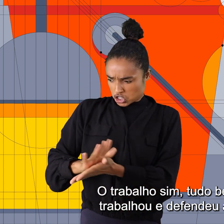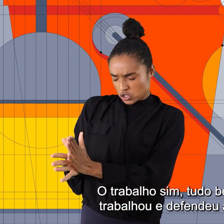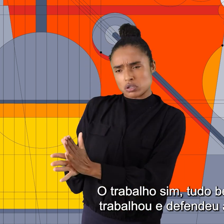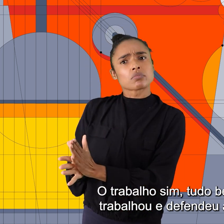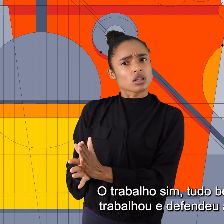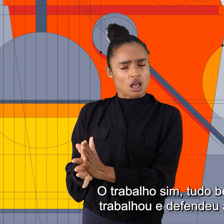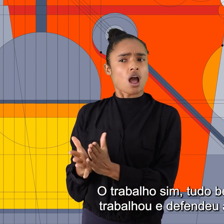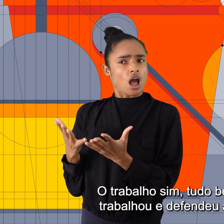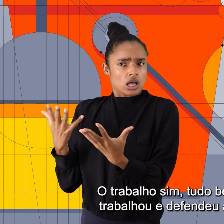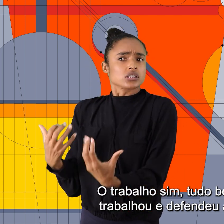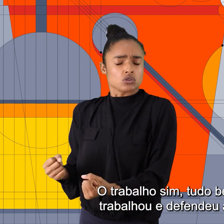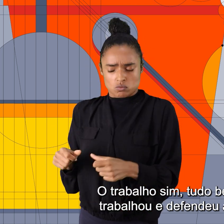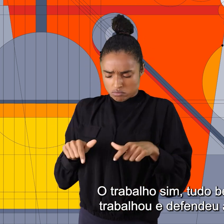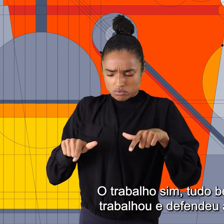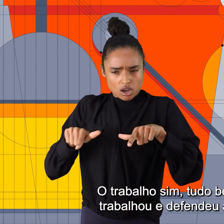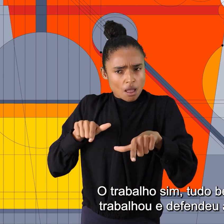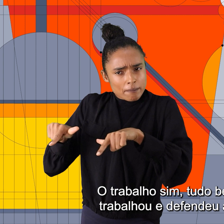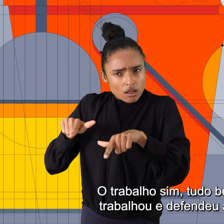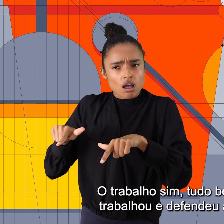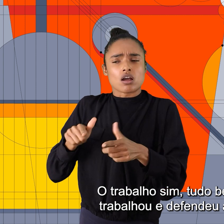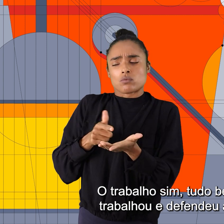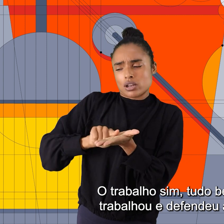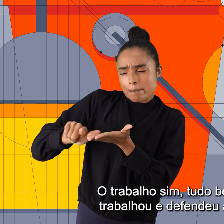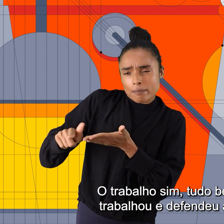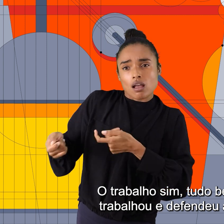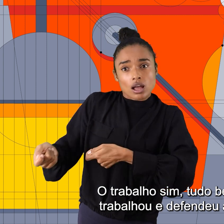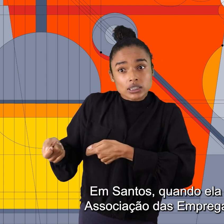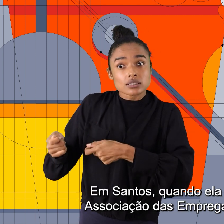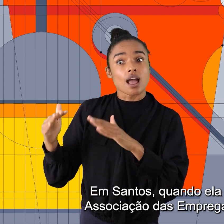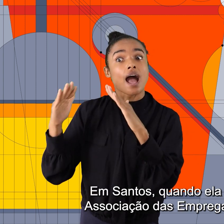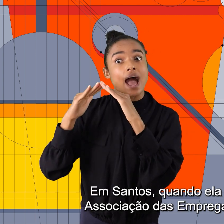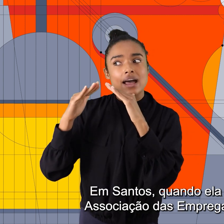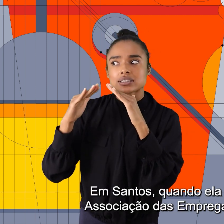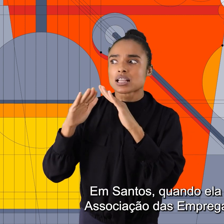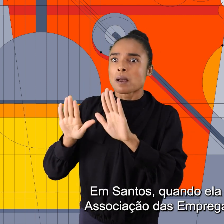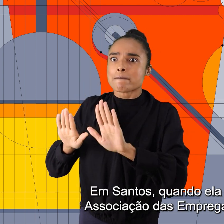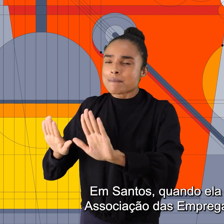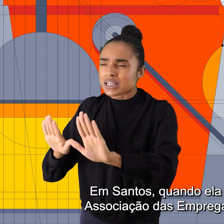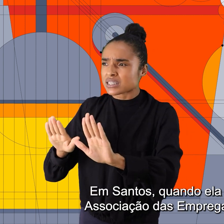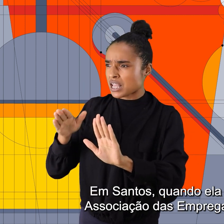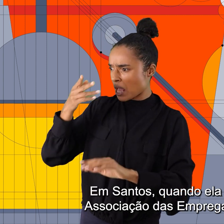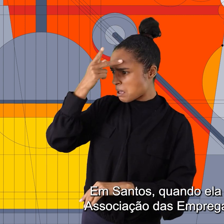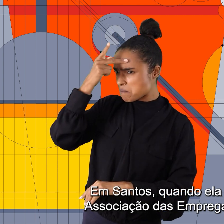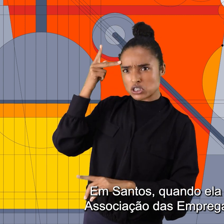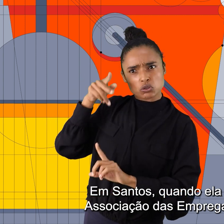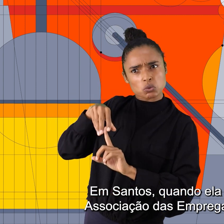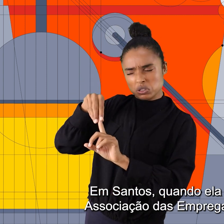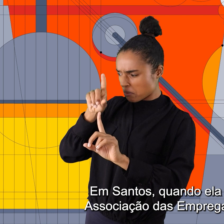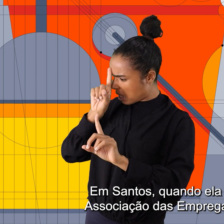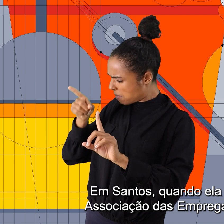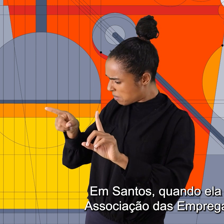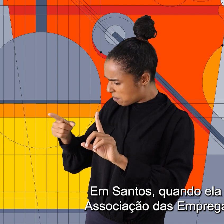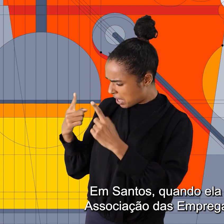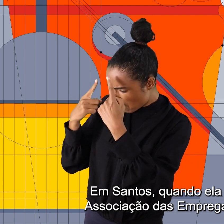O trabalho, sim, tudo bem. Ela sempre trabalhou e defendeu as domésticas. em Santos, quando ela funda a primeira Associação